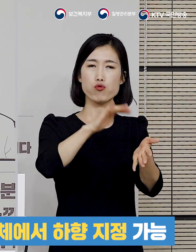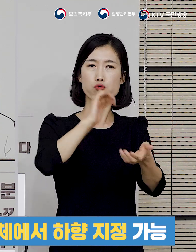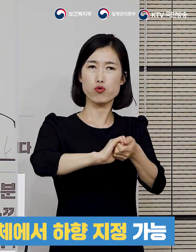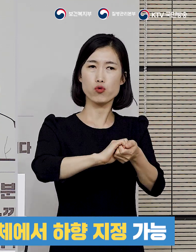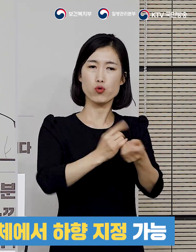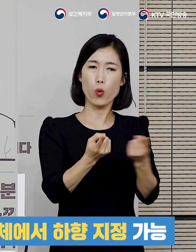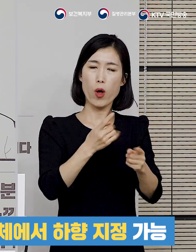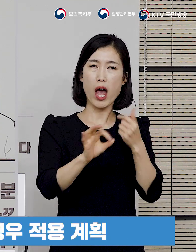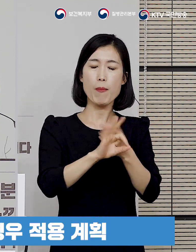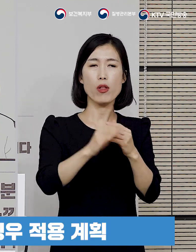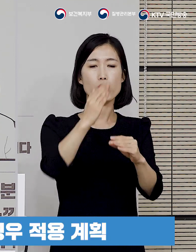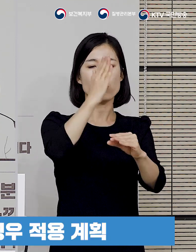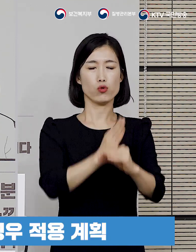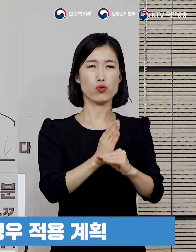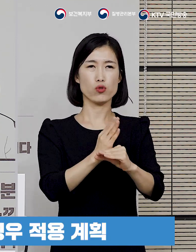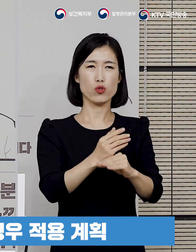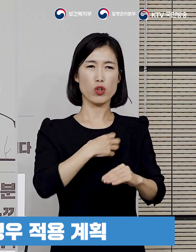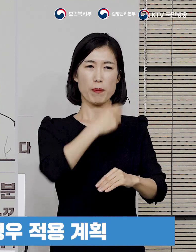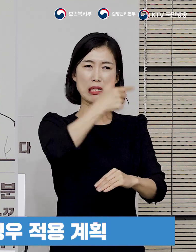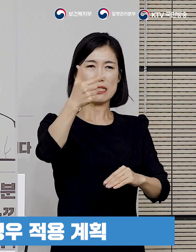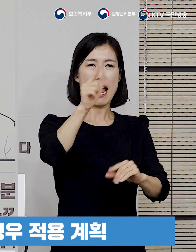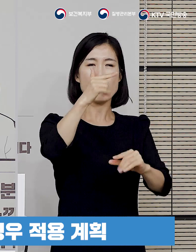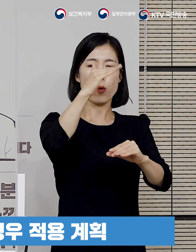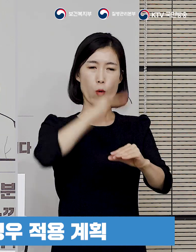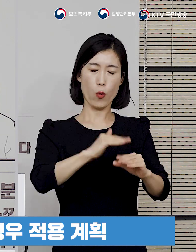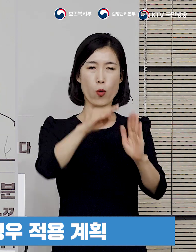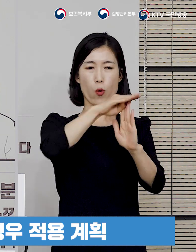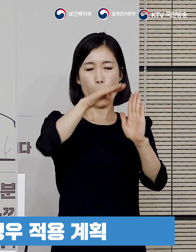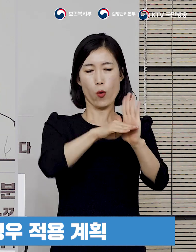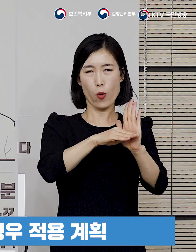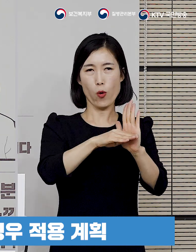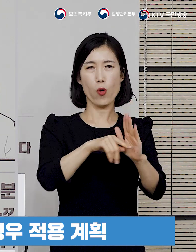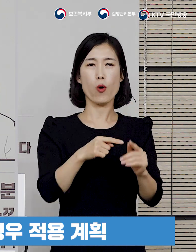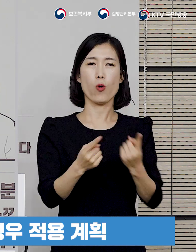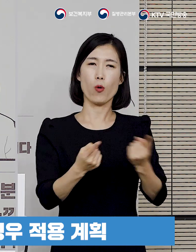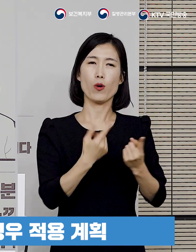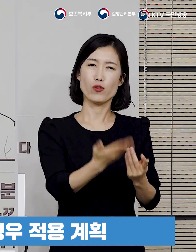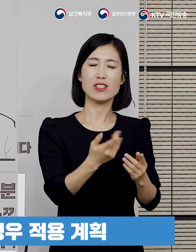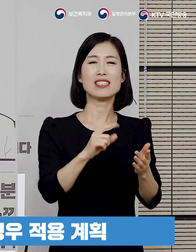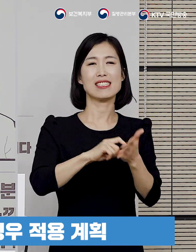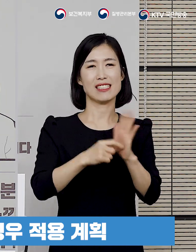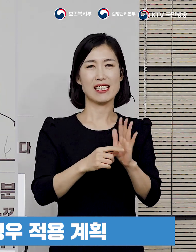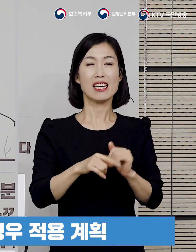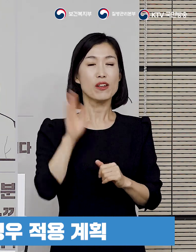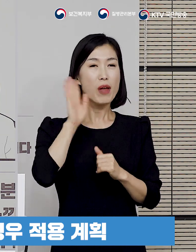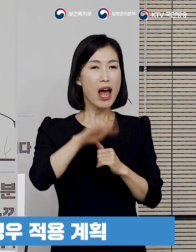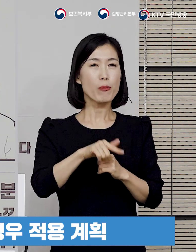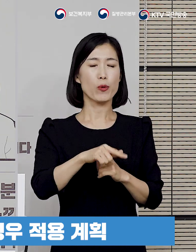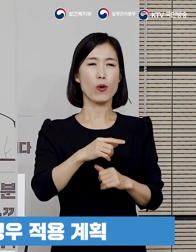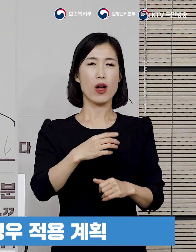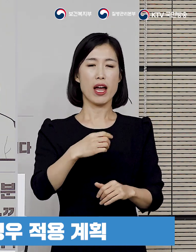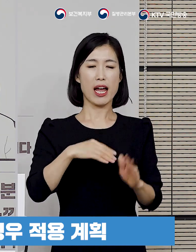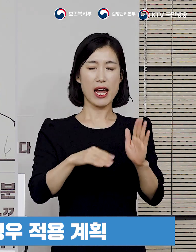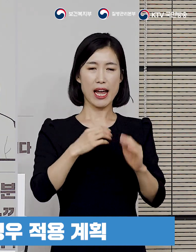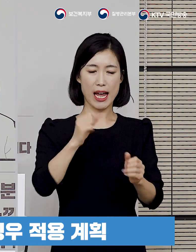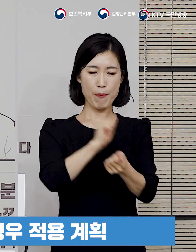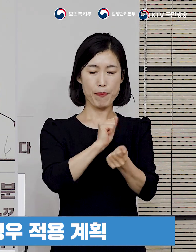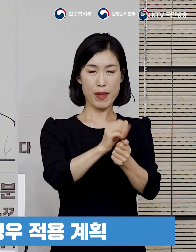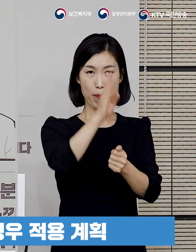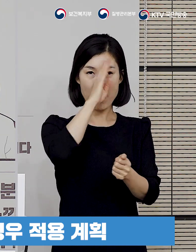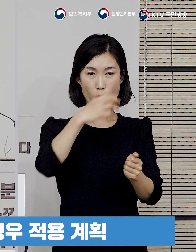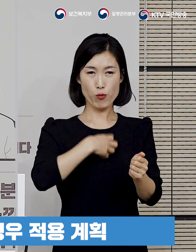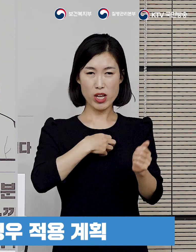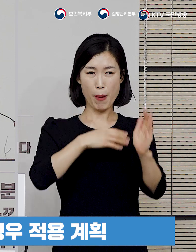할 계획입니다. 이러한 조치는 상시적으로 적용되는 것이 아니라 감염병 위기경보 단계가